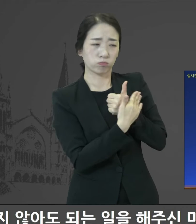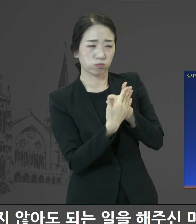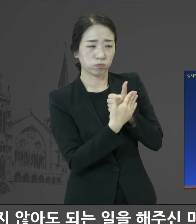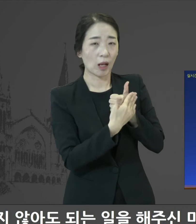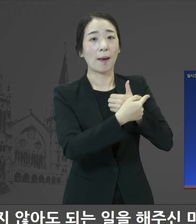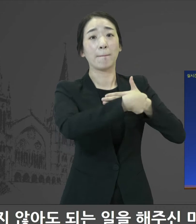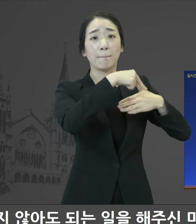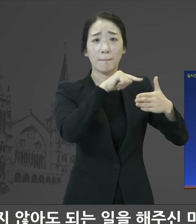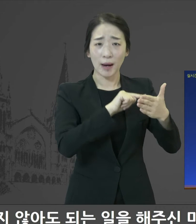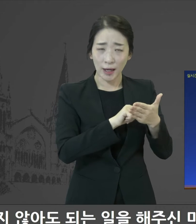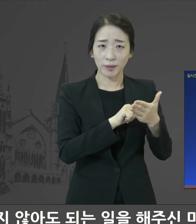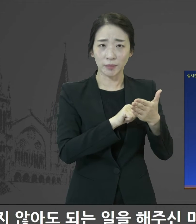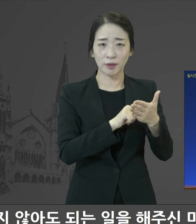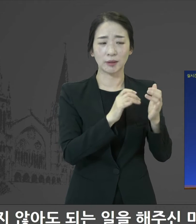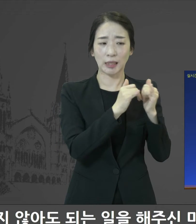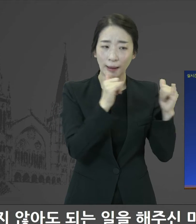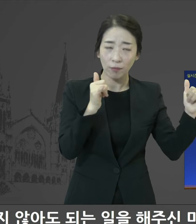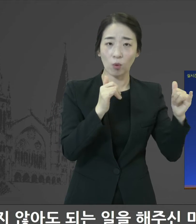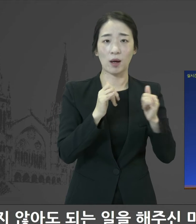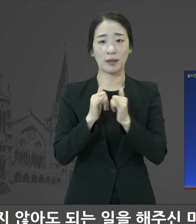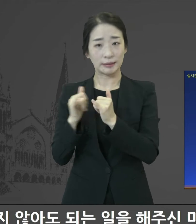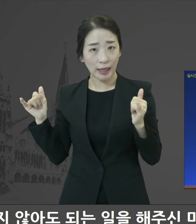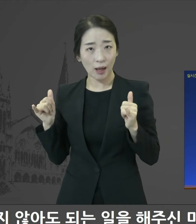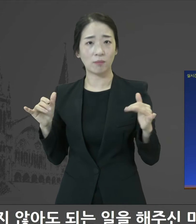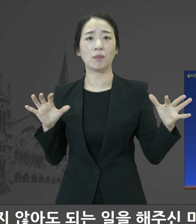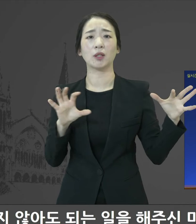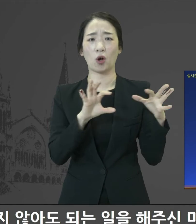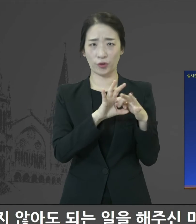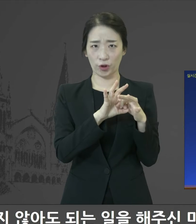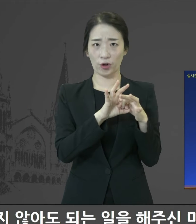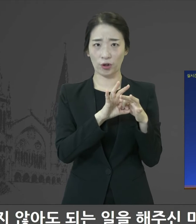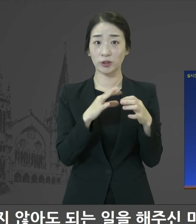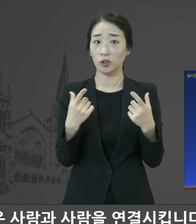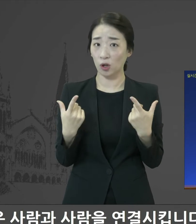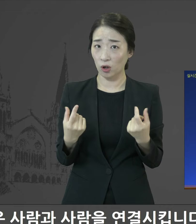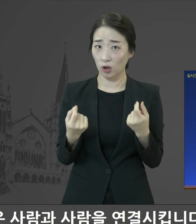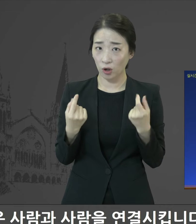여러분, 예수님께서 우리를 위하여